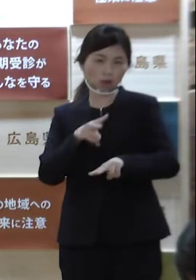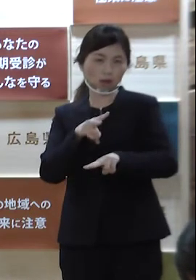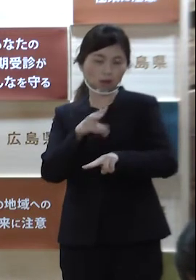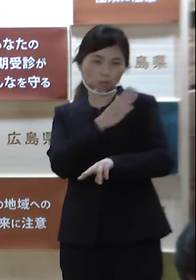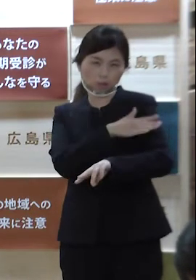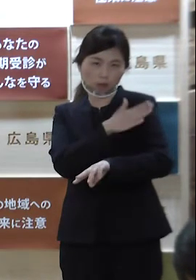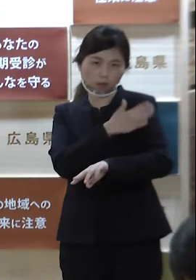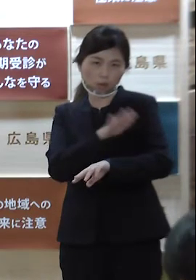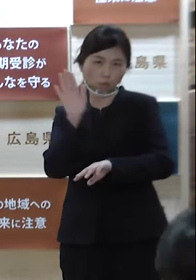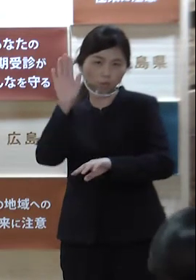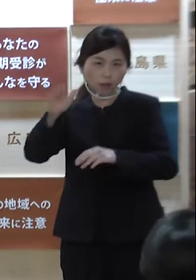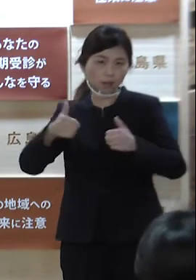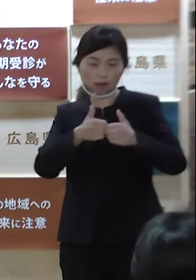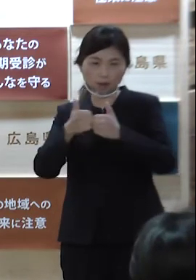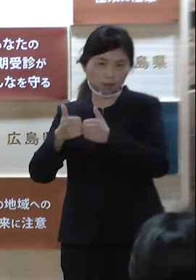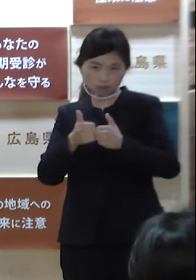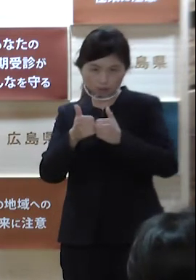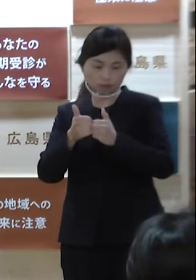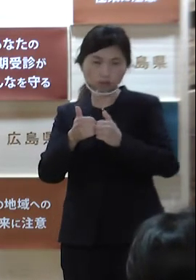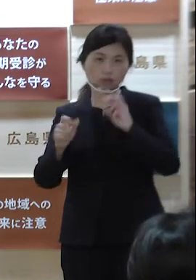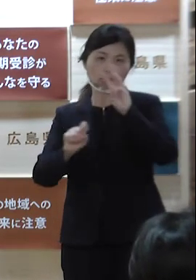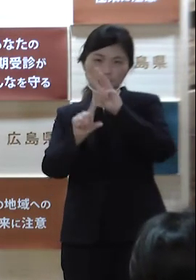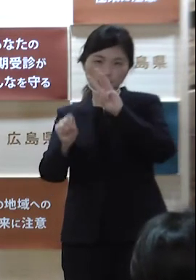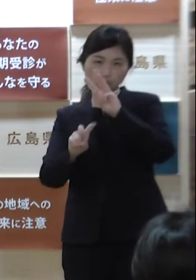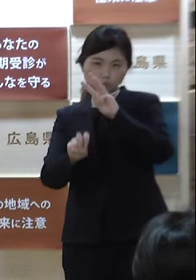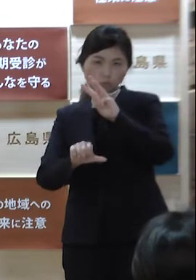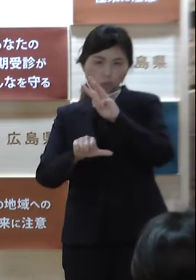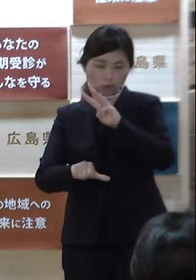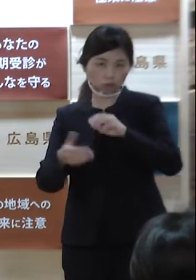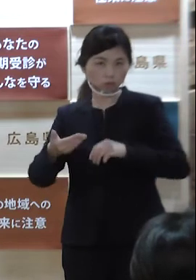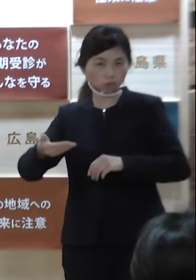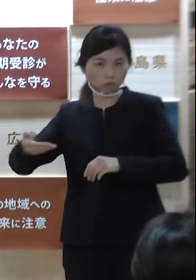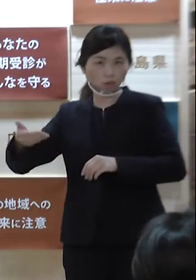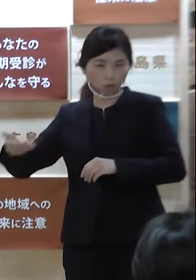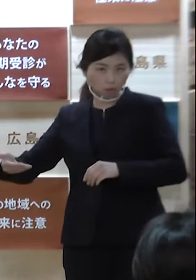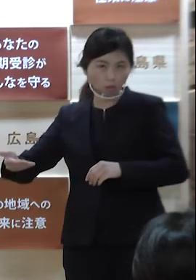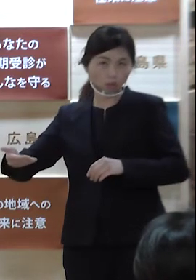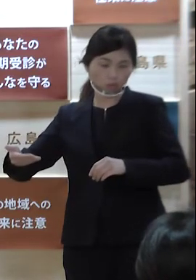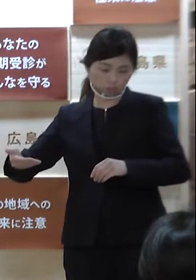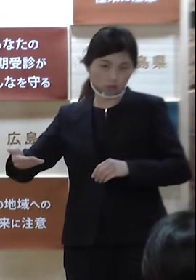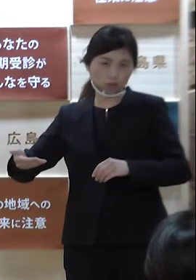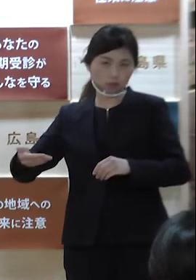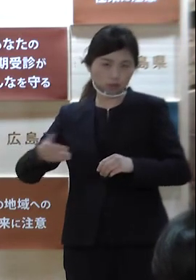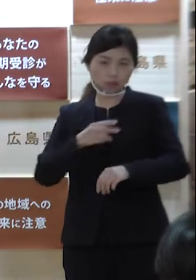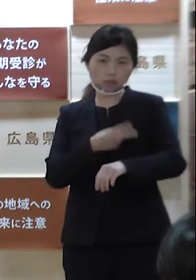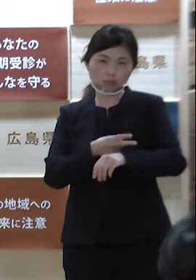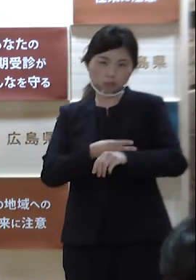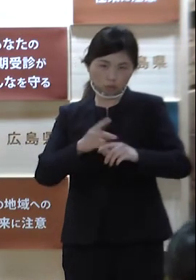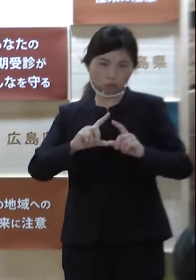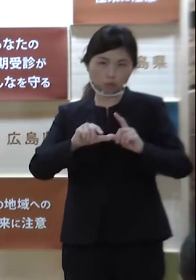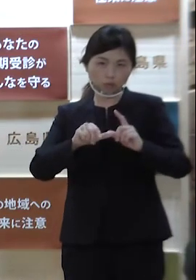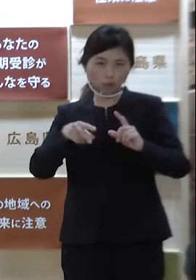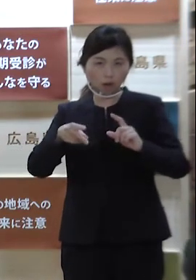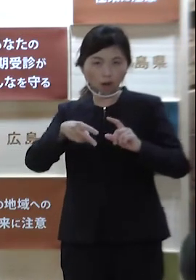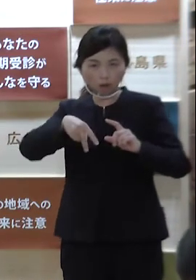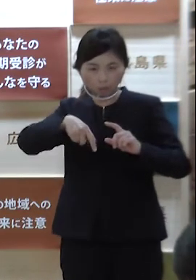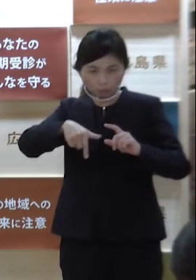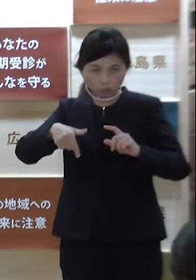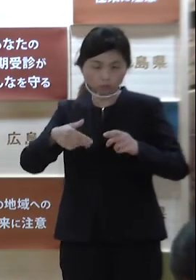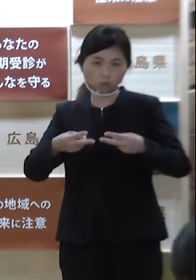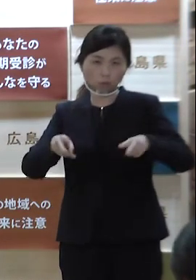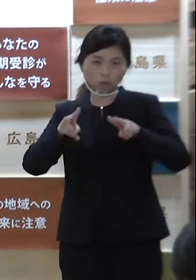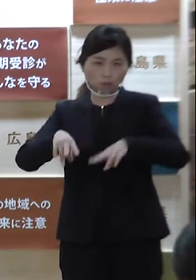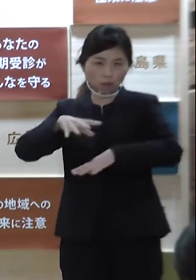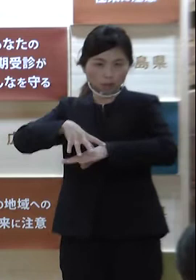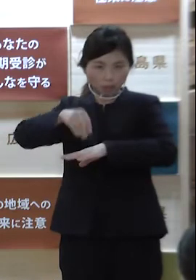3月25日水曜日にイノベーションハブ広島キャンパスで行います。昨年10月